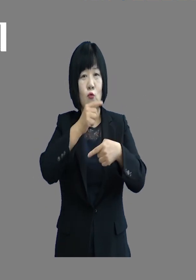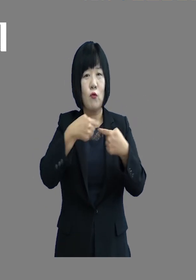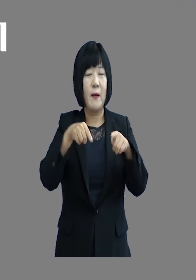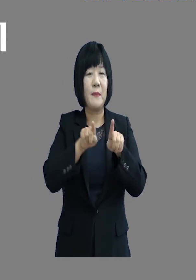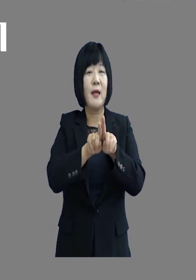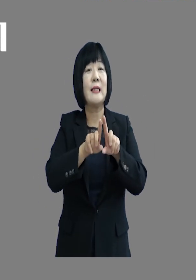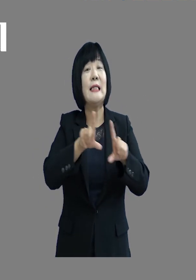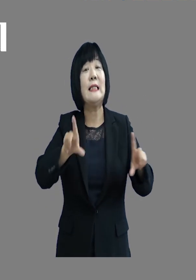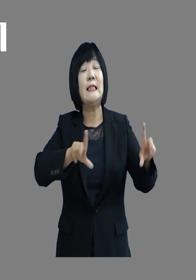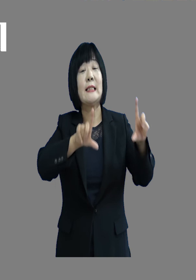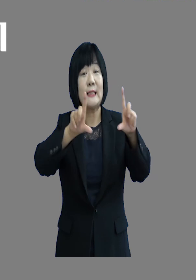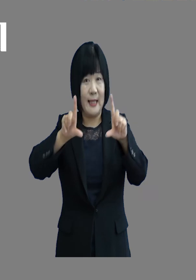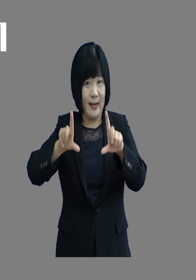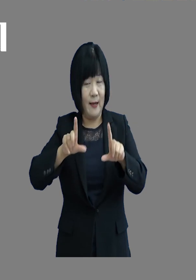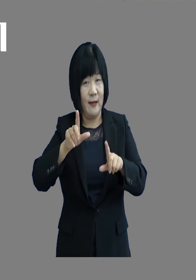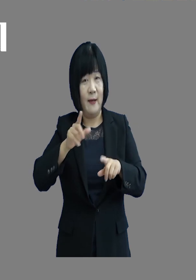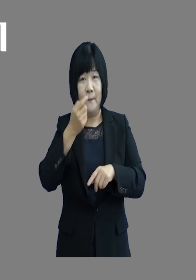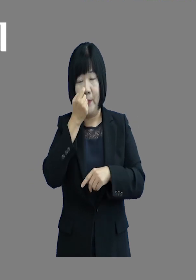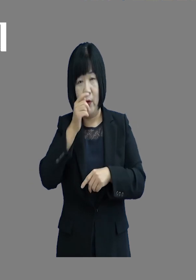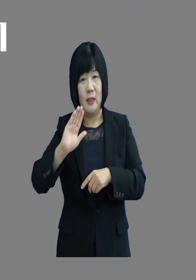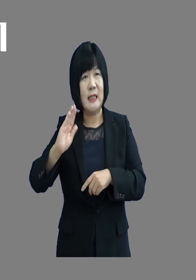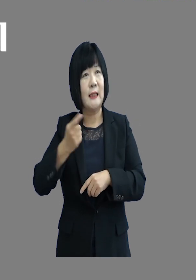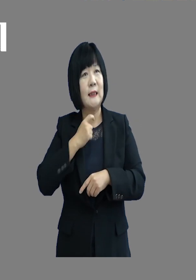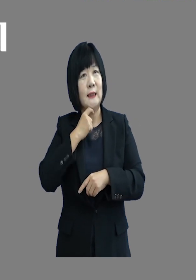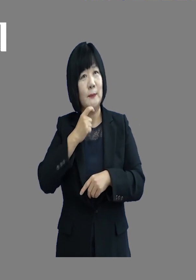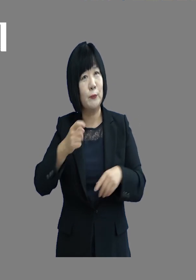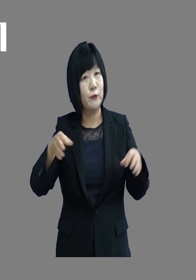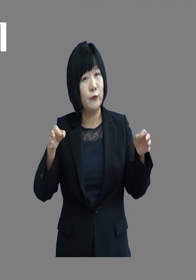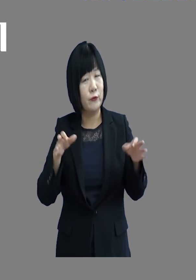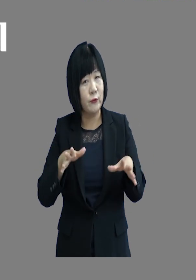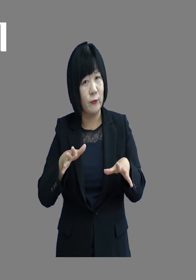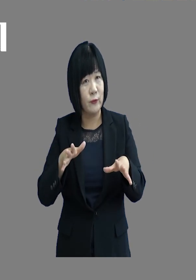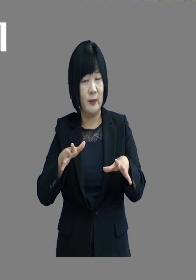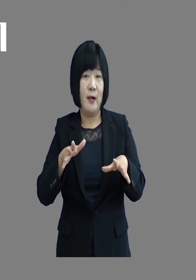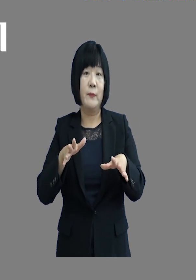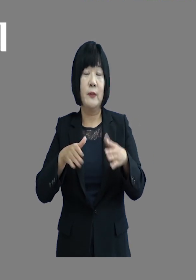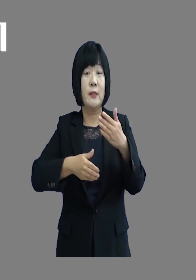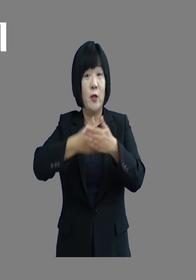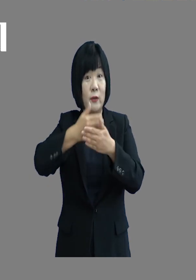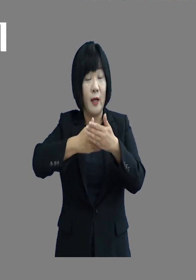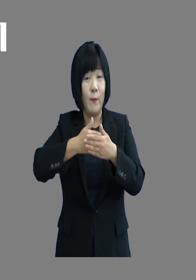등 10분 남짓한 짧은 영상 안에는 재미와 의미가 가득합니다.